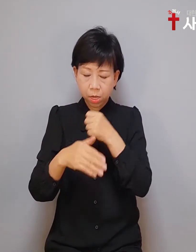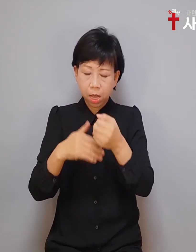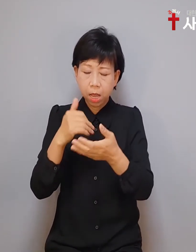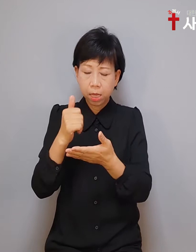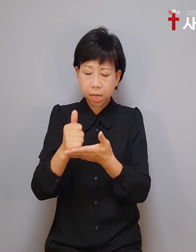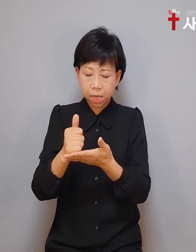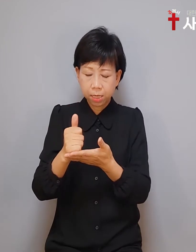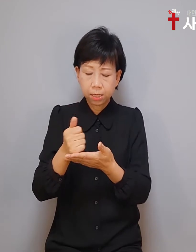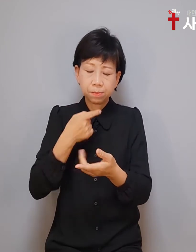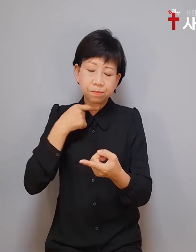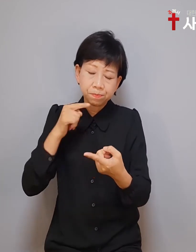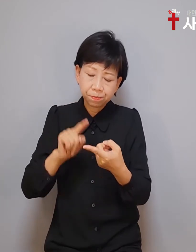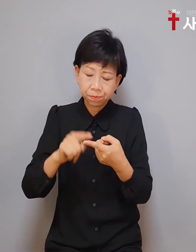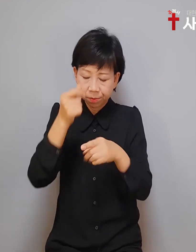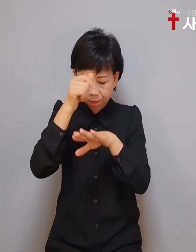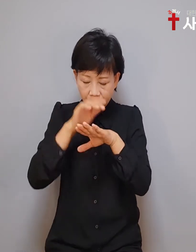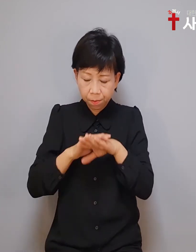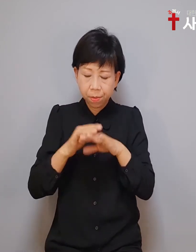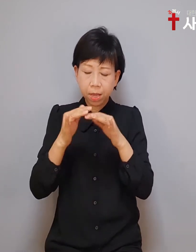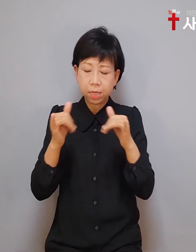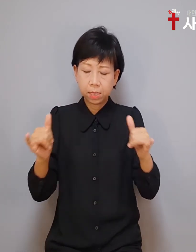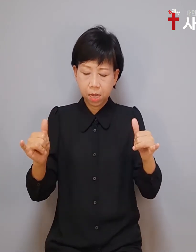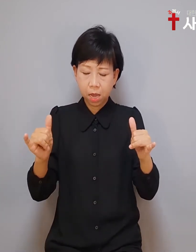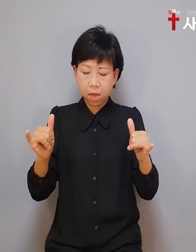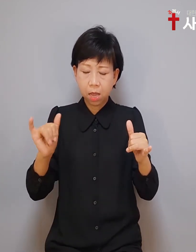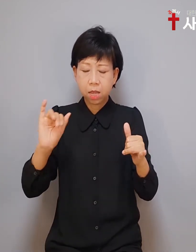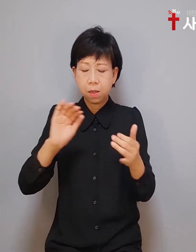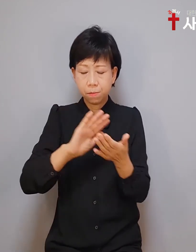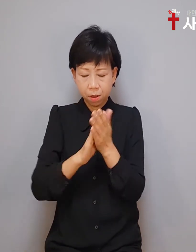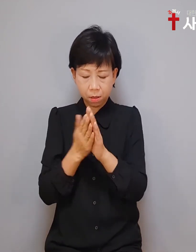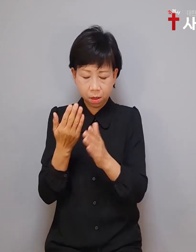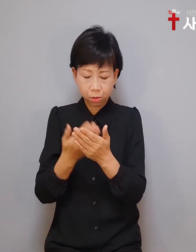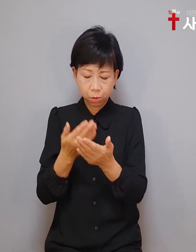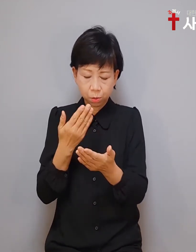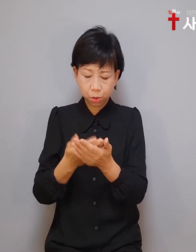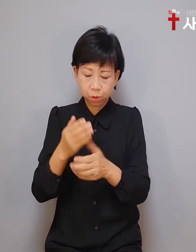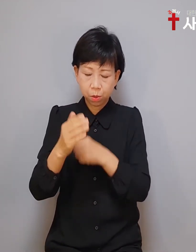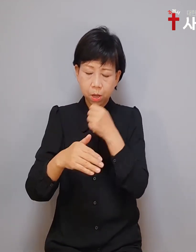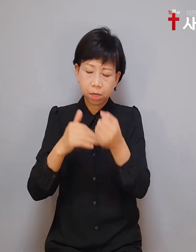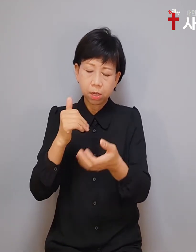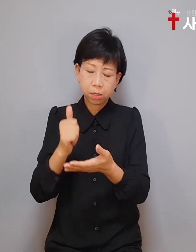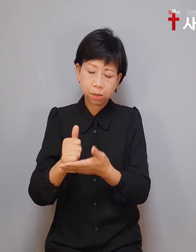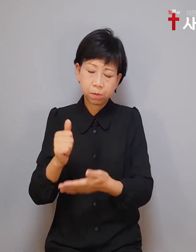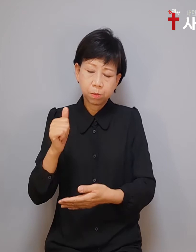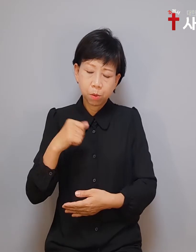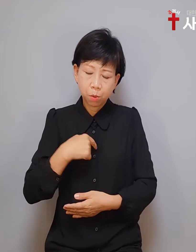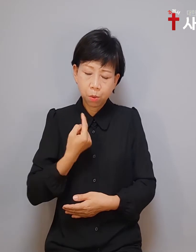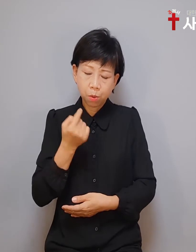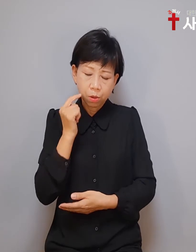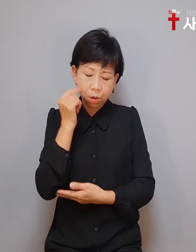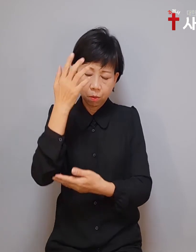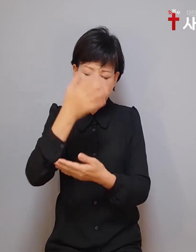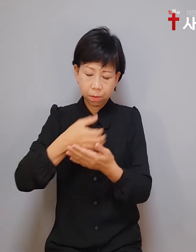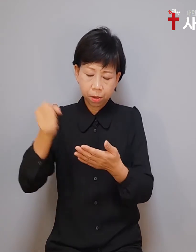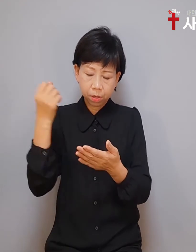시간 홀로 영광 받아 주시옵소서. 예수님의 이름으로 기도드립니다. 아멘.